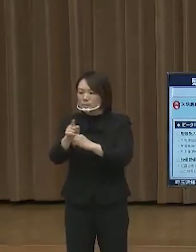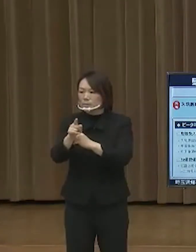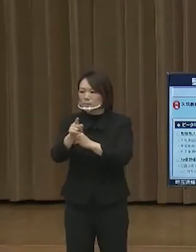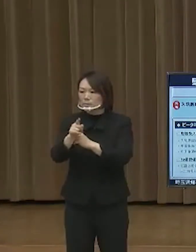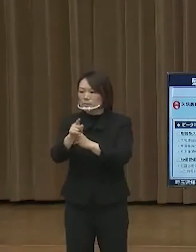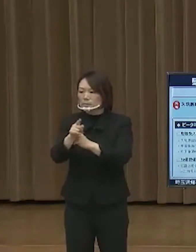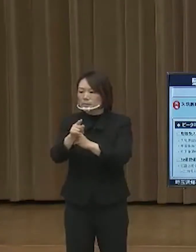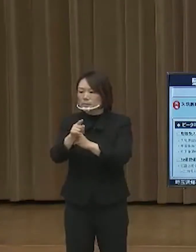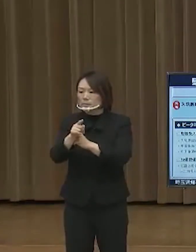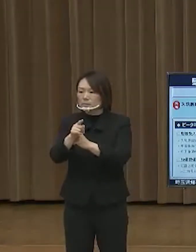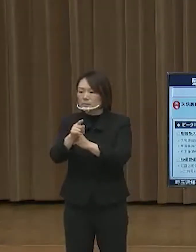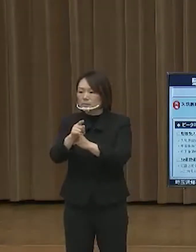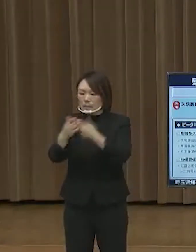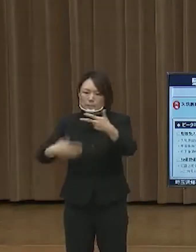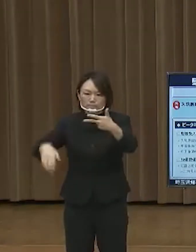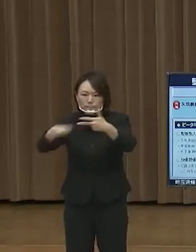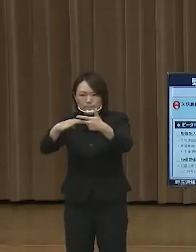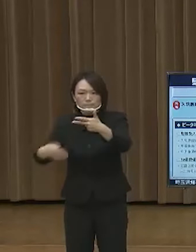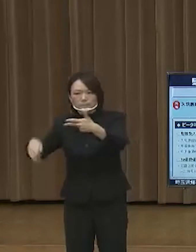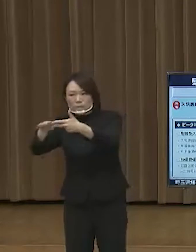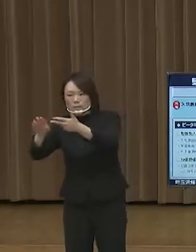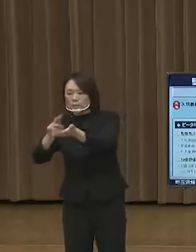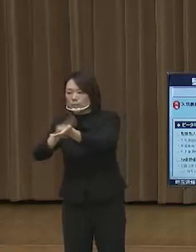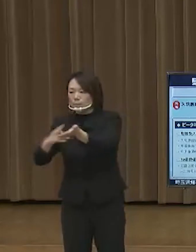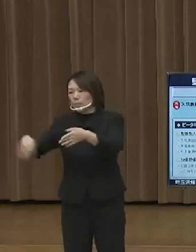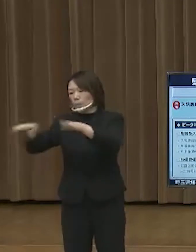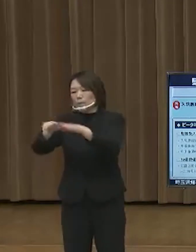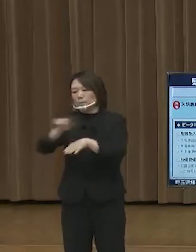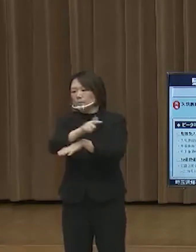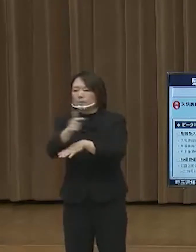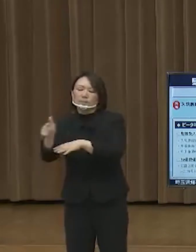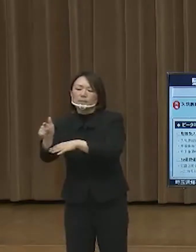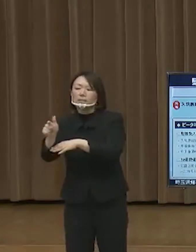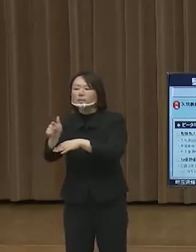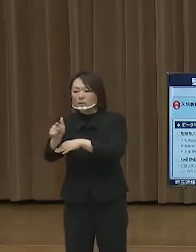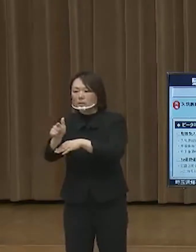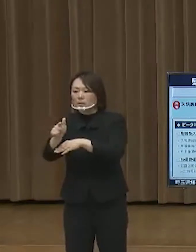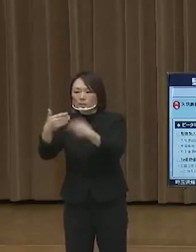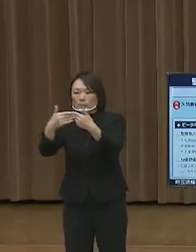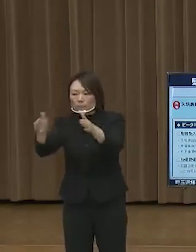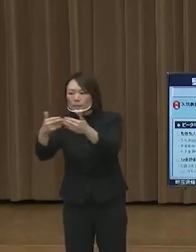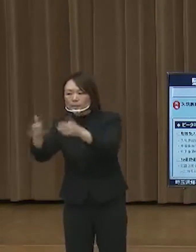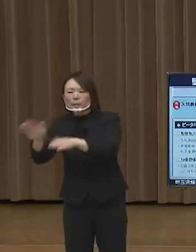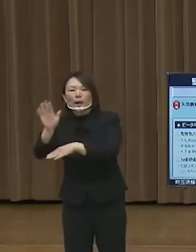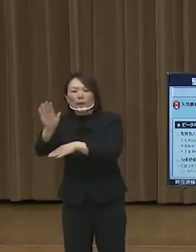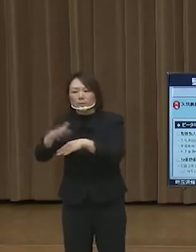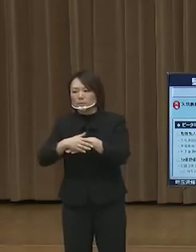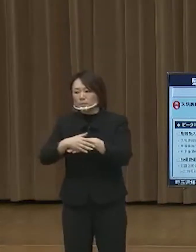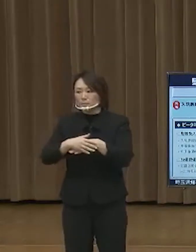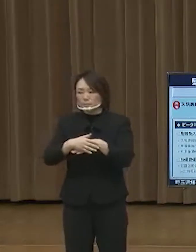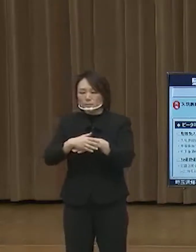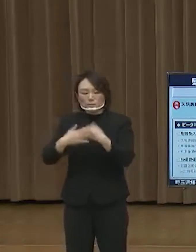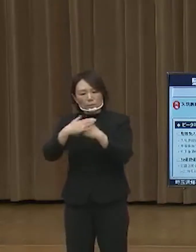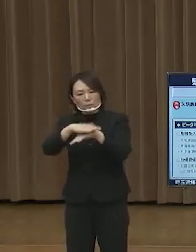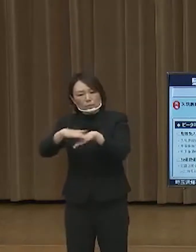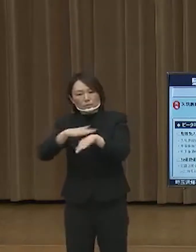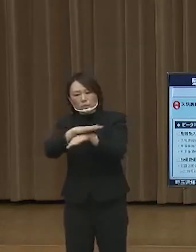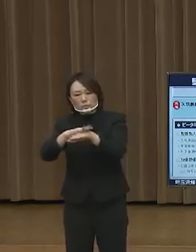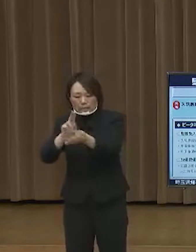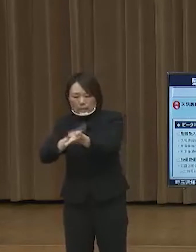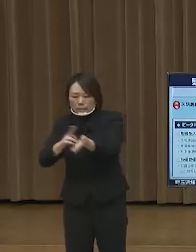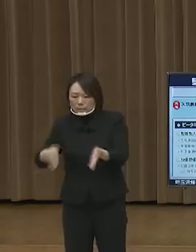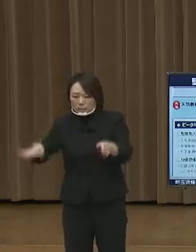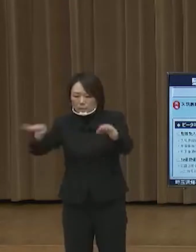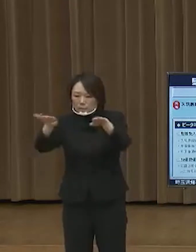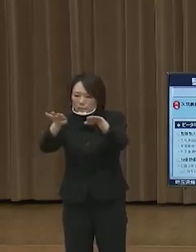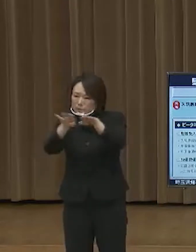コロナ専用病院をやってもらったそうなんですが、神奈川県が言うには重点医療機関確保で協力いただいているご尽